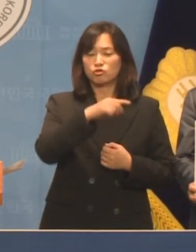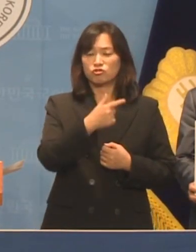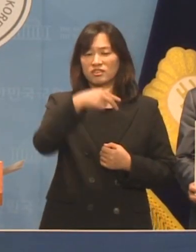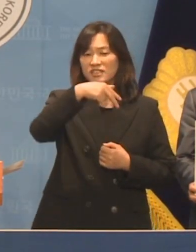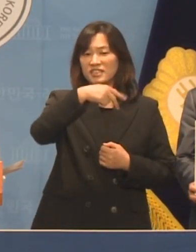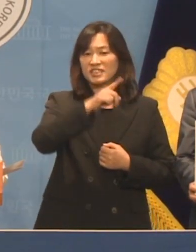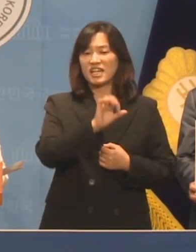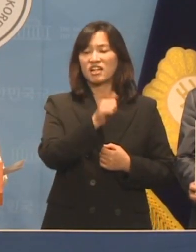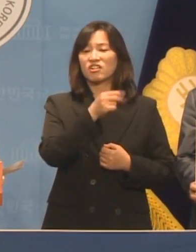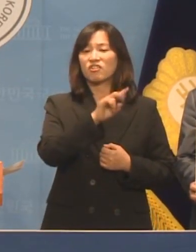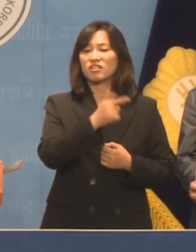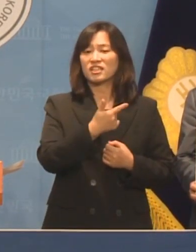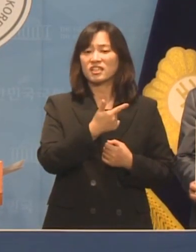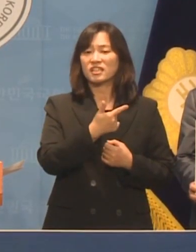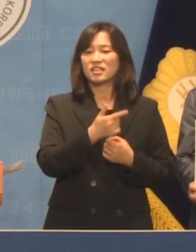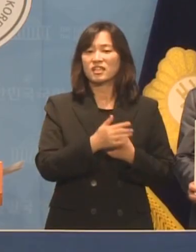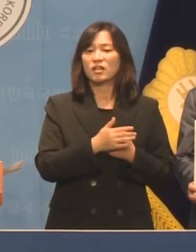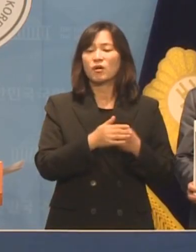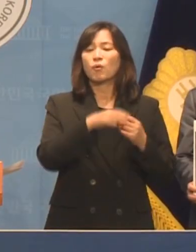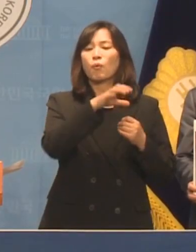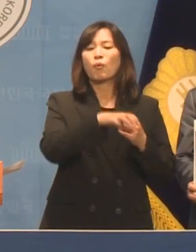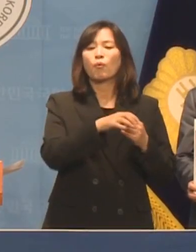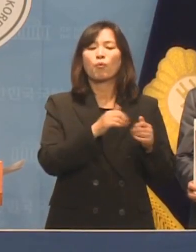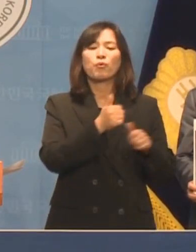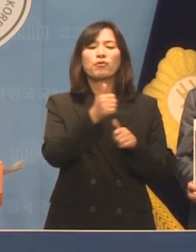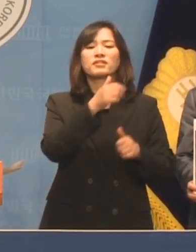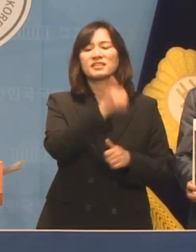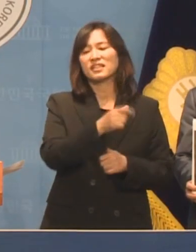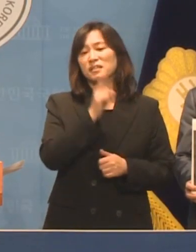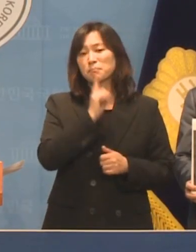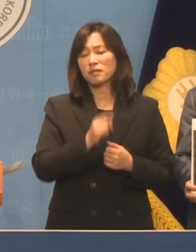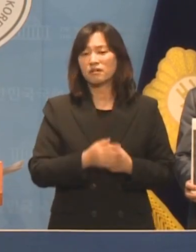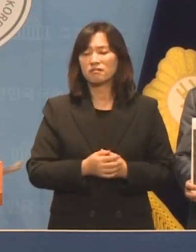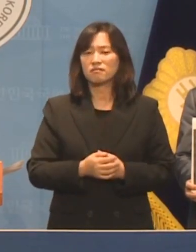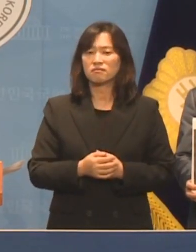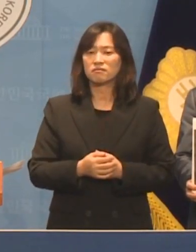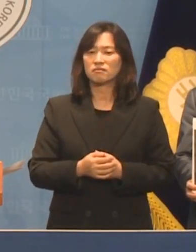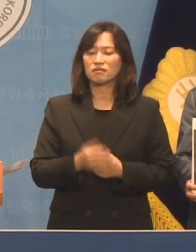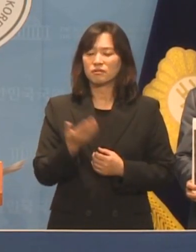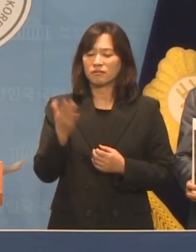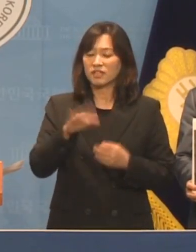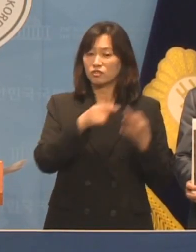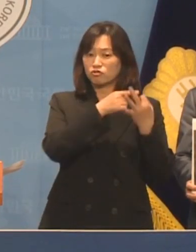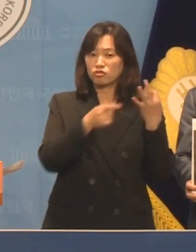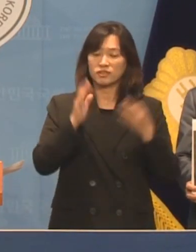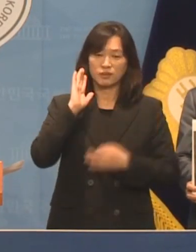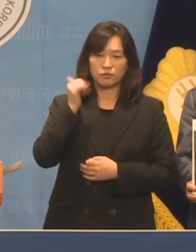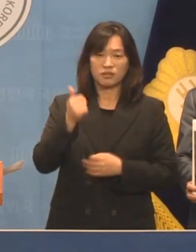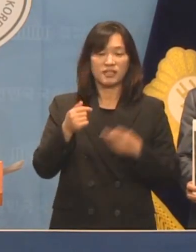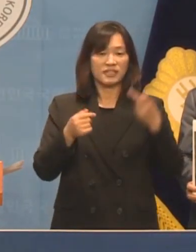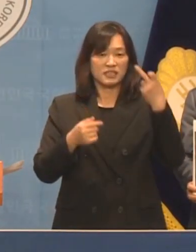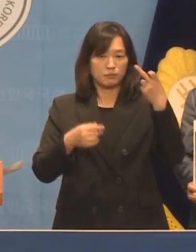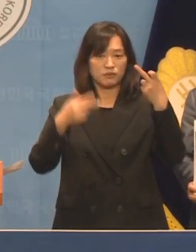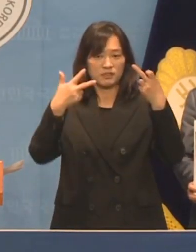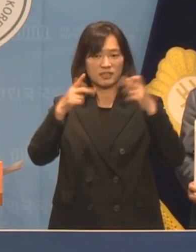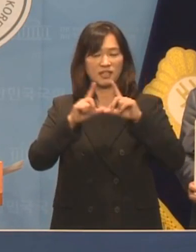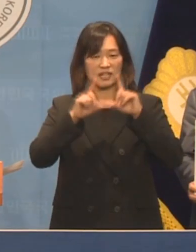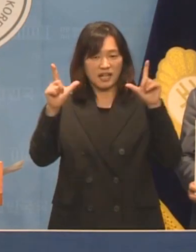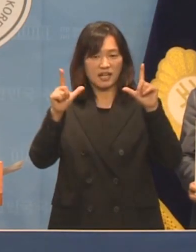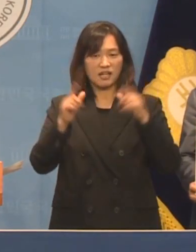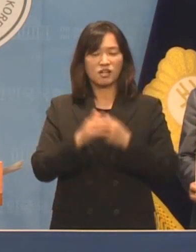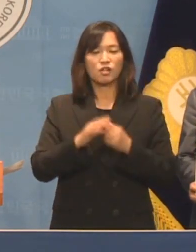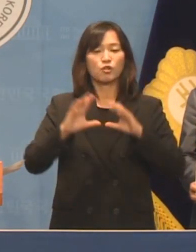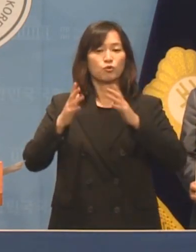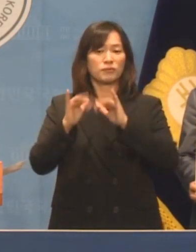걔가 공관위원장이니까 라고 이야기를 합니다. 그런데 윤석열 대통령은 11월 7일 대국민